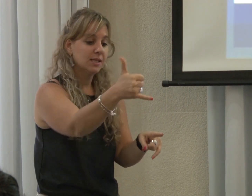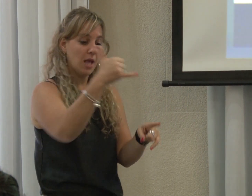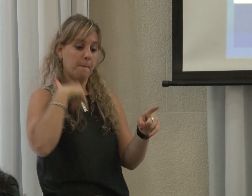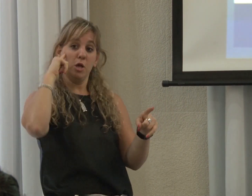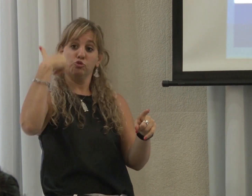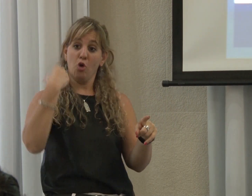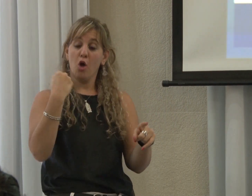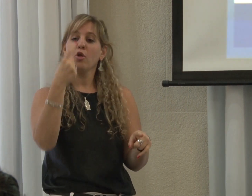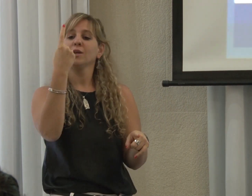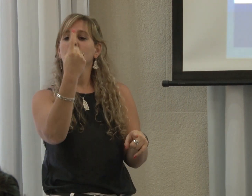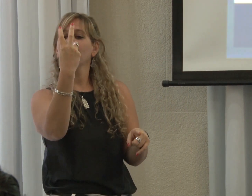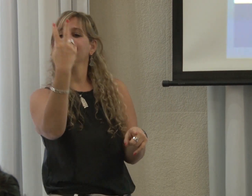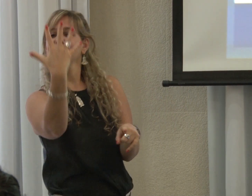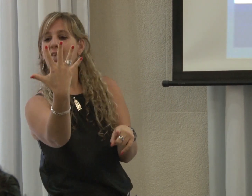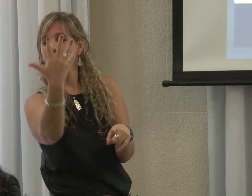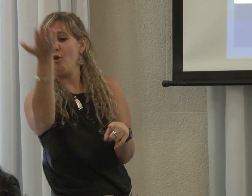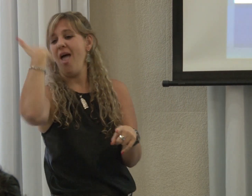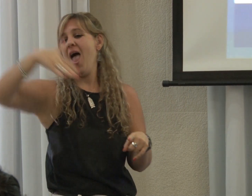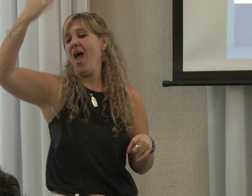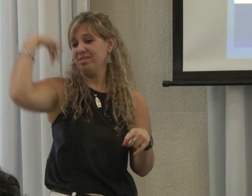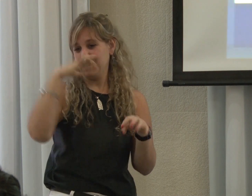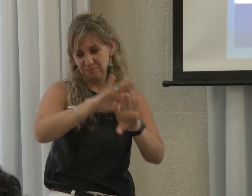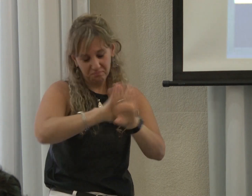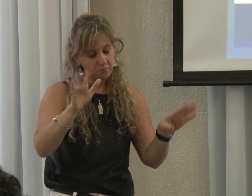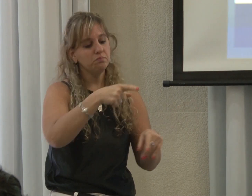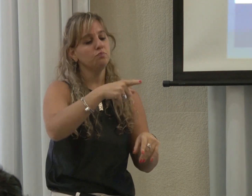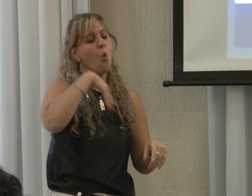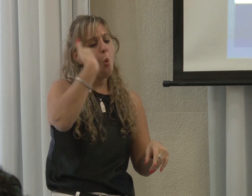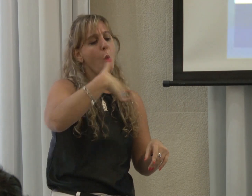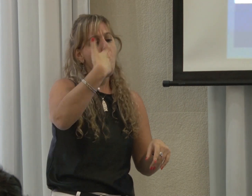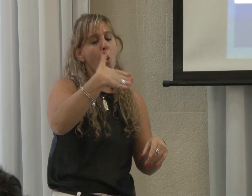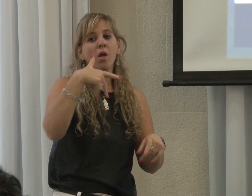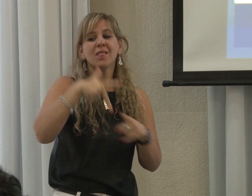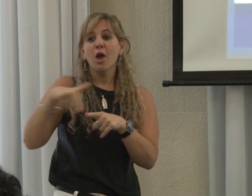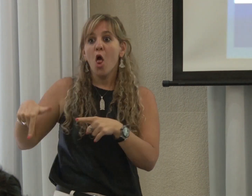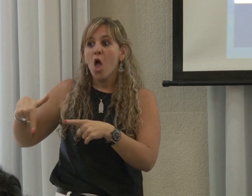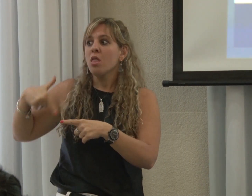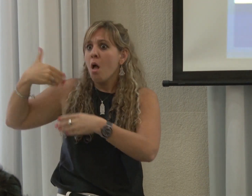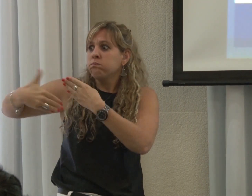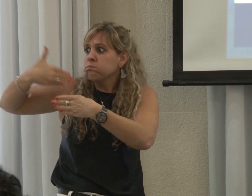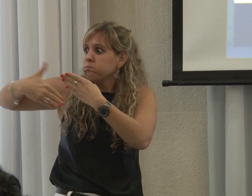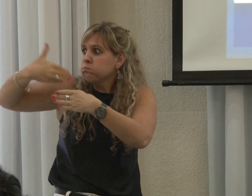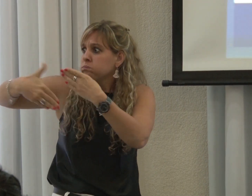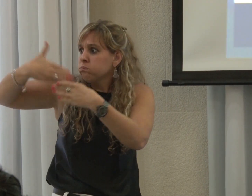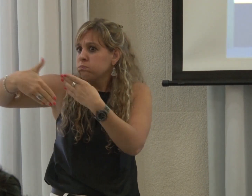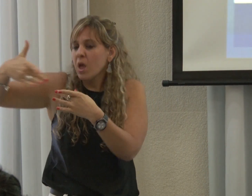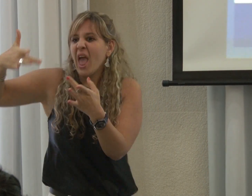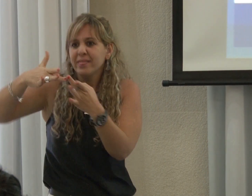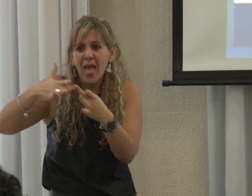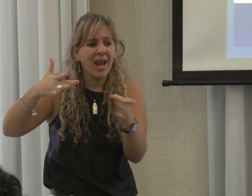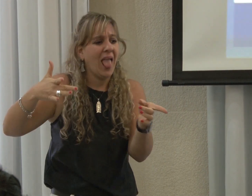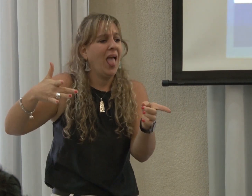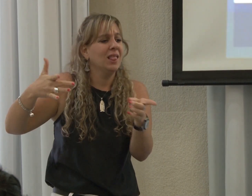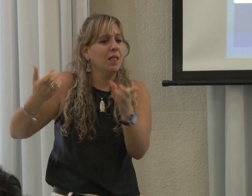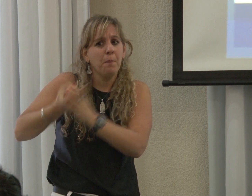que llamaba y intervenía y podíamos hacer un pedido a través de ese número. Eso fue cuando empezó. Cuando la tecnología siguió avanzando,